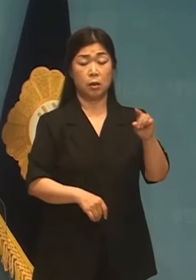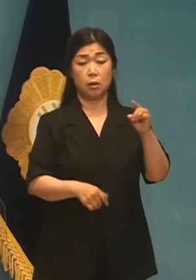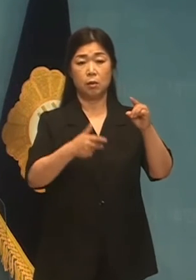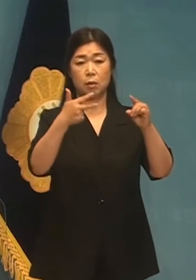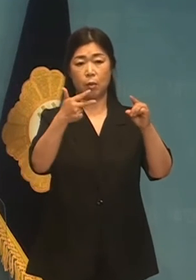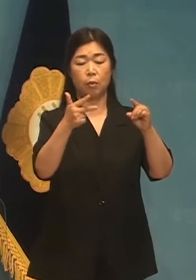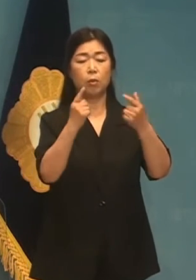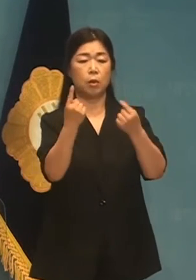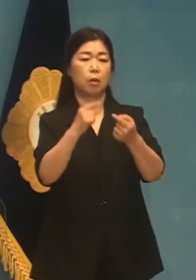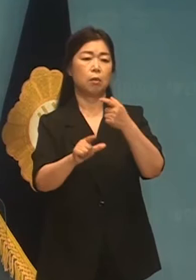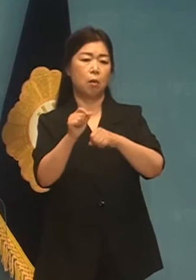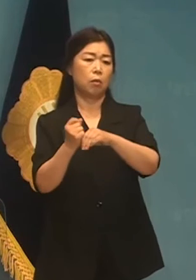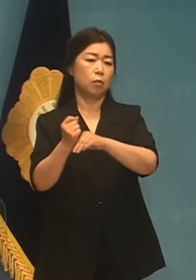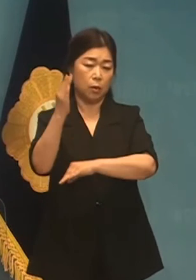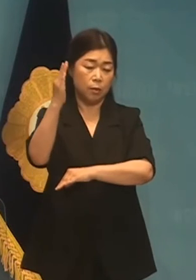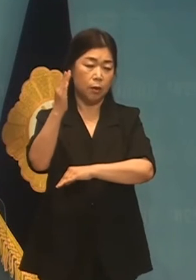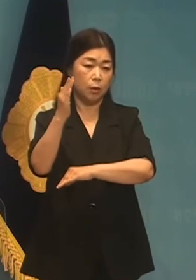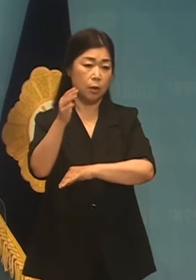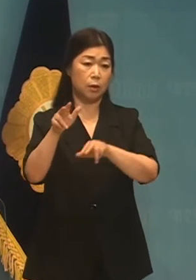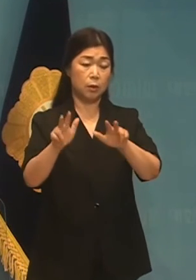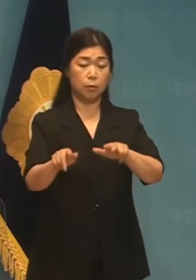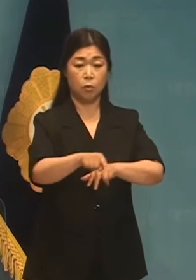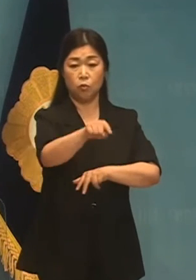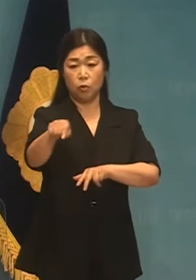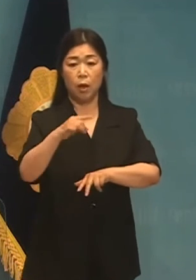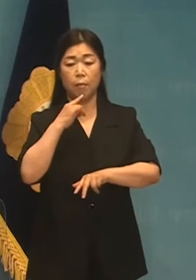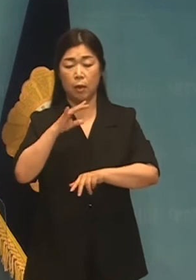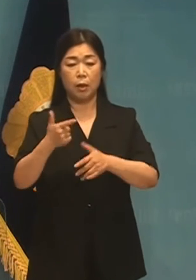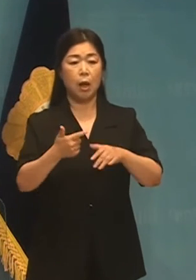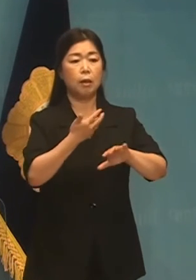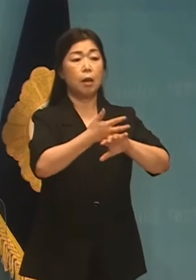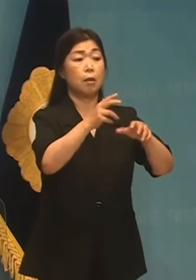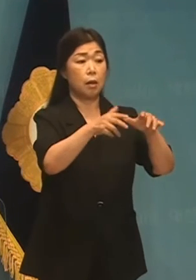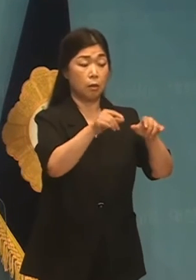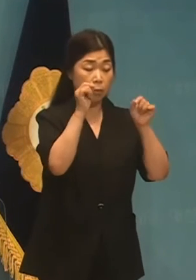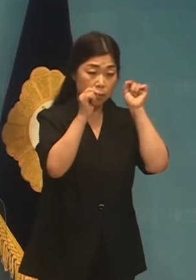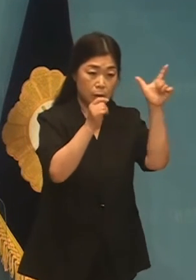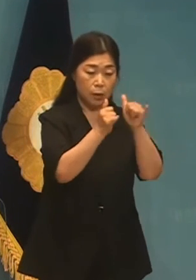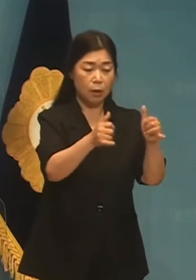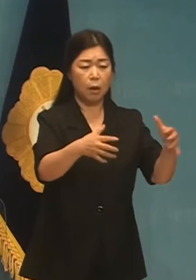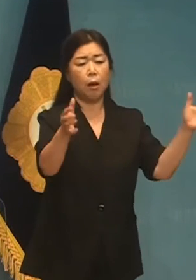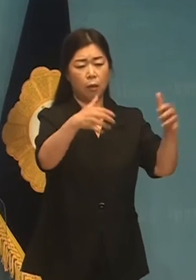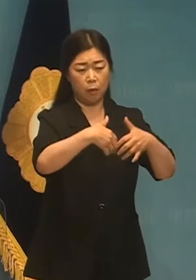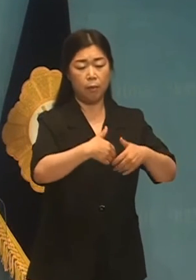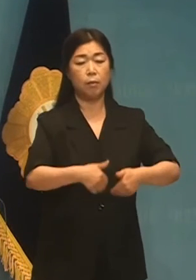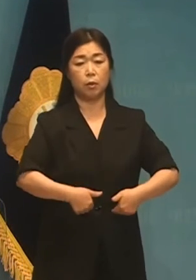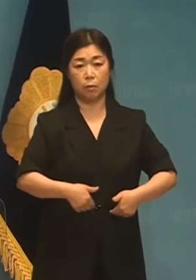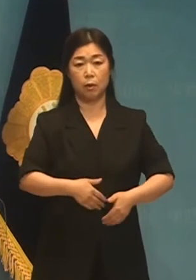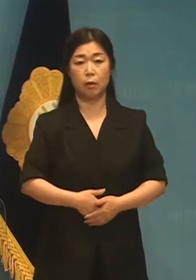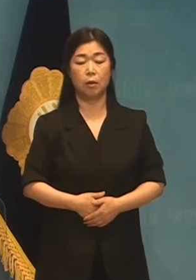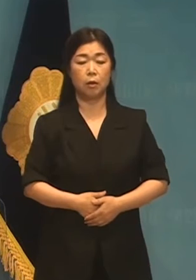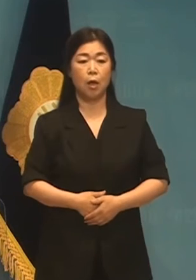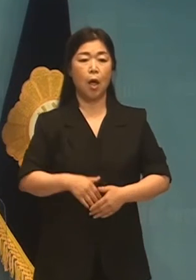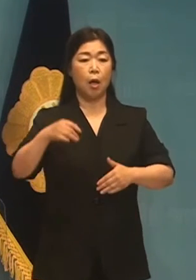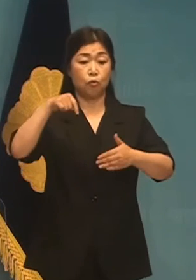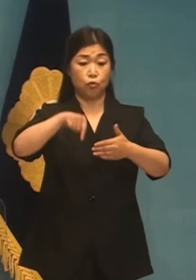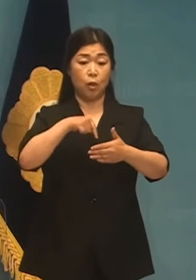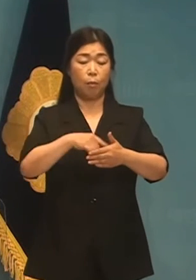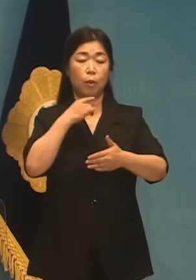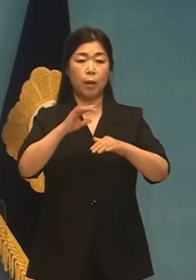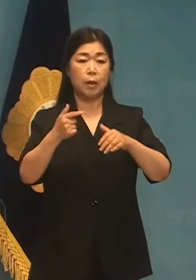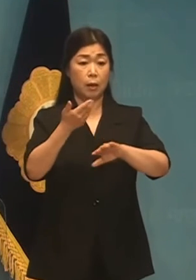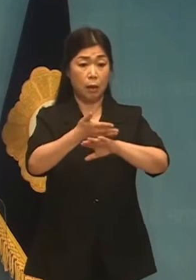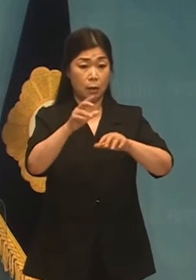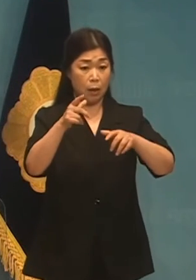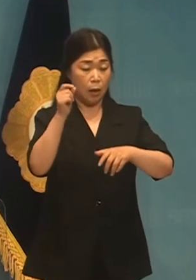있습니다. 이제는 국내 인재뿐만 아니라 해외 인재를 포용할 때입니다. 국내뿐 아니라 해외 고급